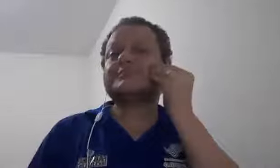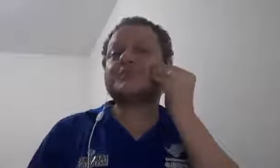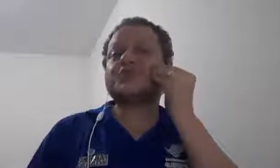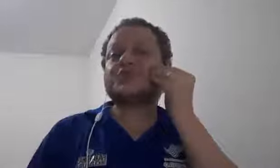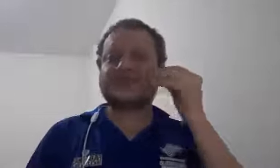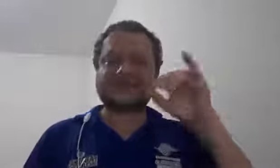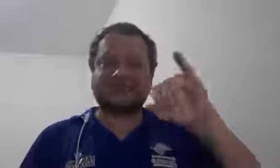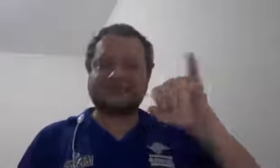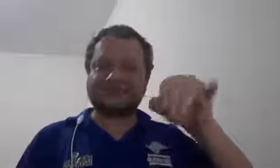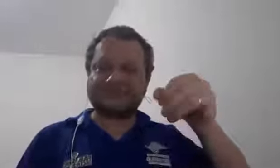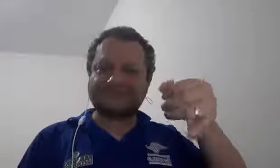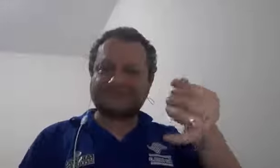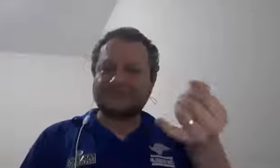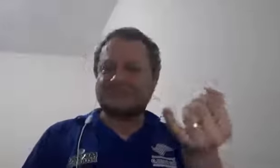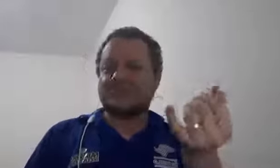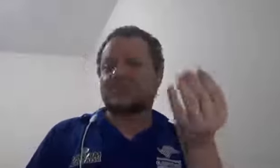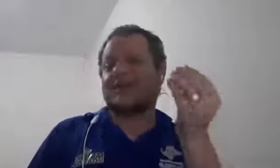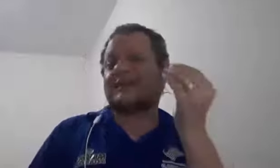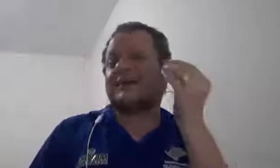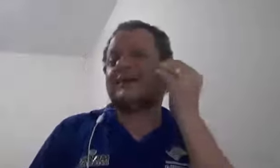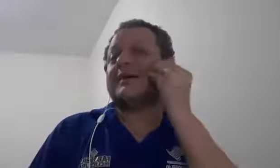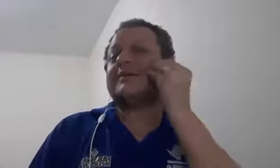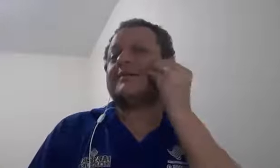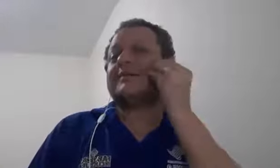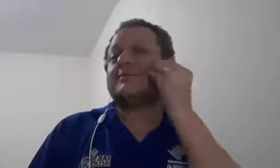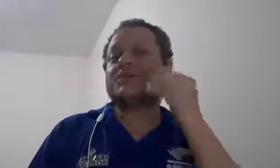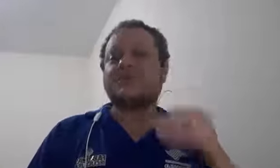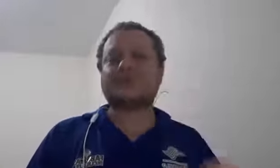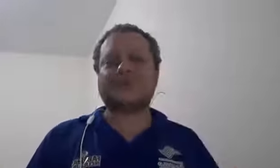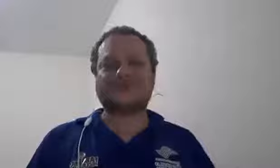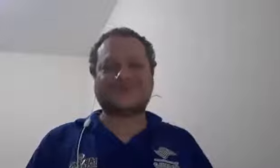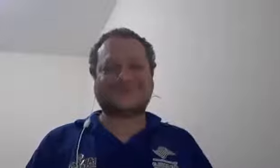São Judas. J. Beijinho no rosto.